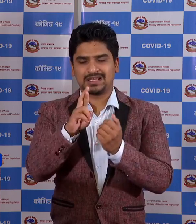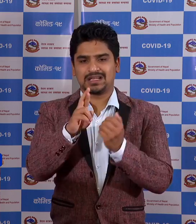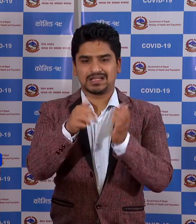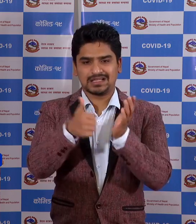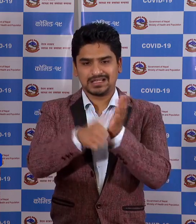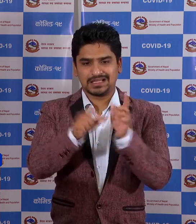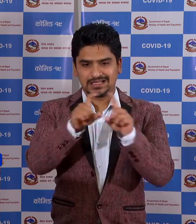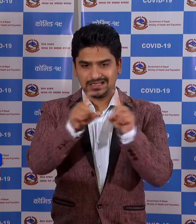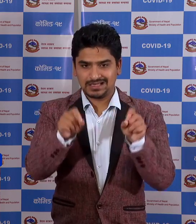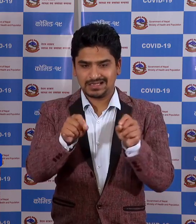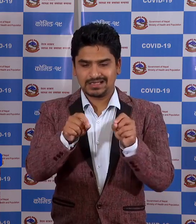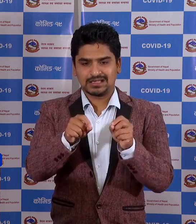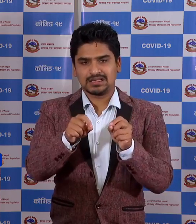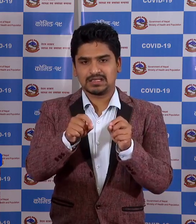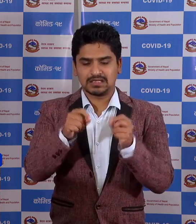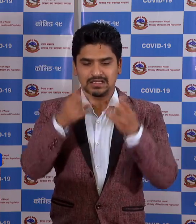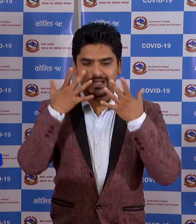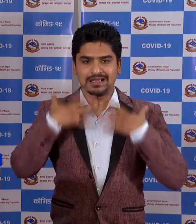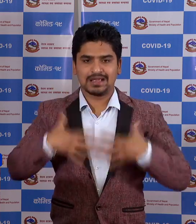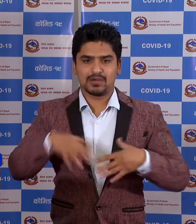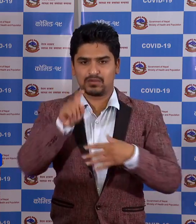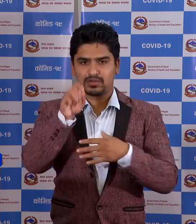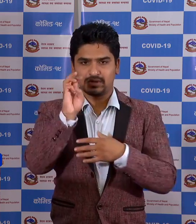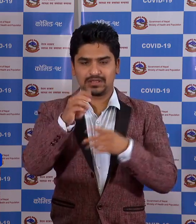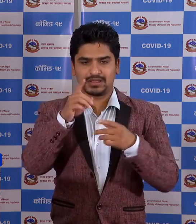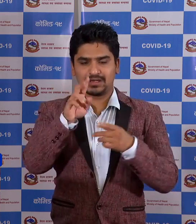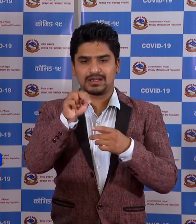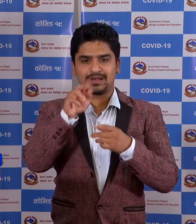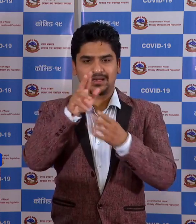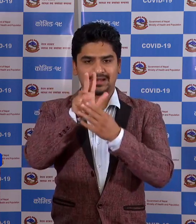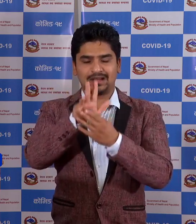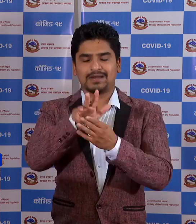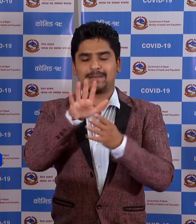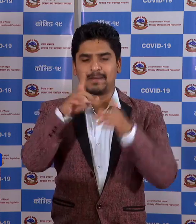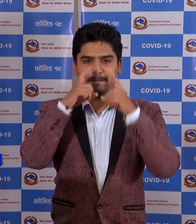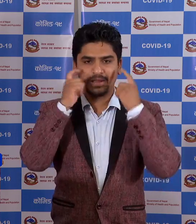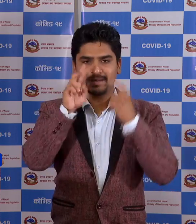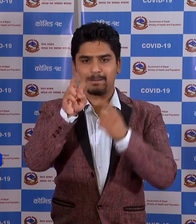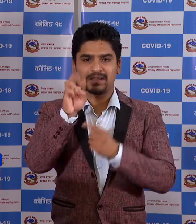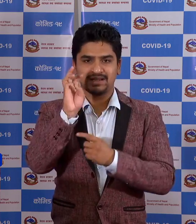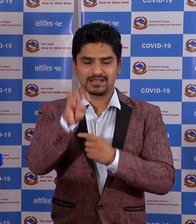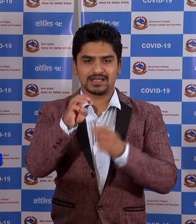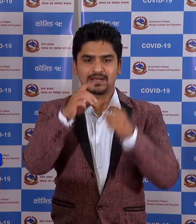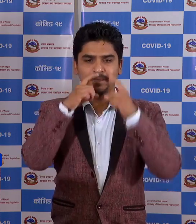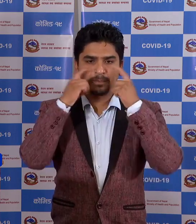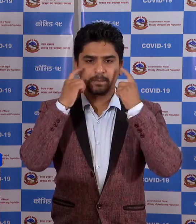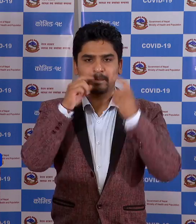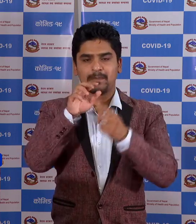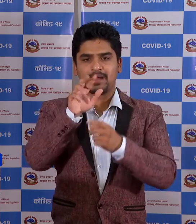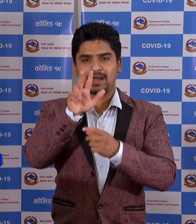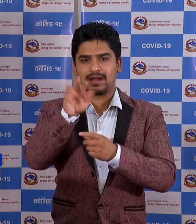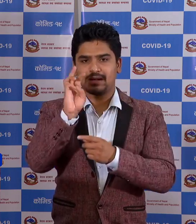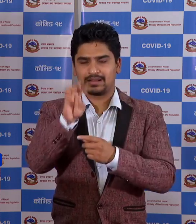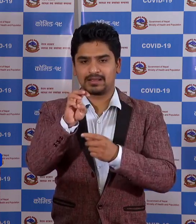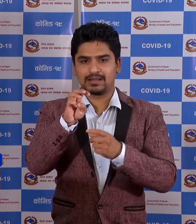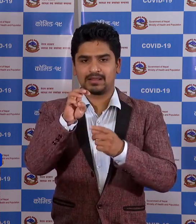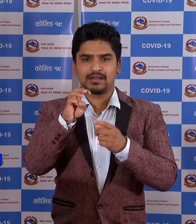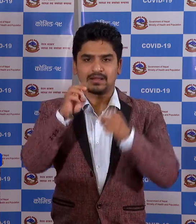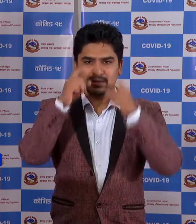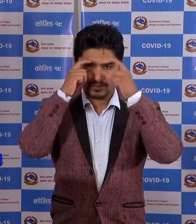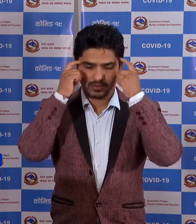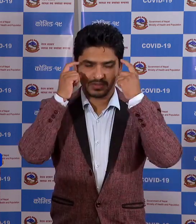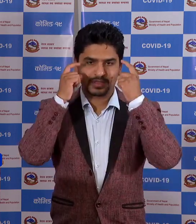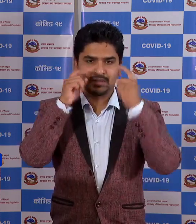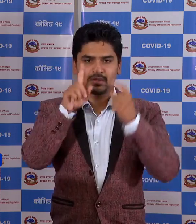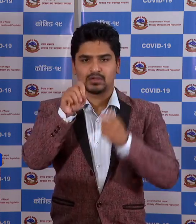किट डिस्पोजेबल गाउनहरू 10,000 N95 मास्क 20,000 र सर्जिकल मास्क 8,000 तथा मेडिकल